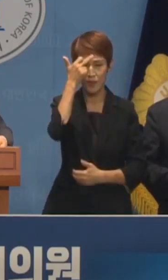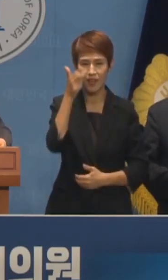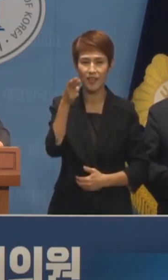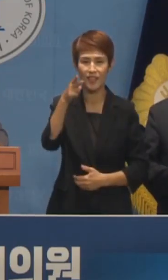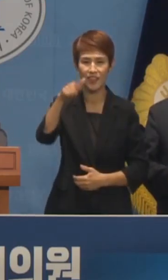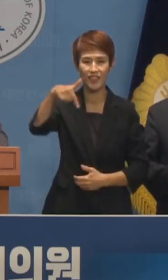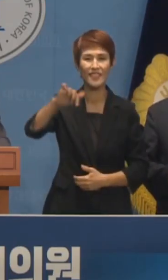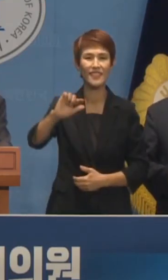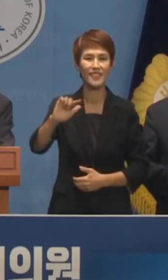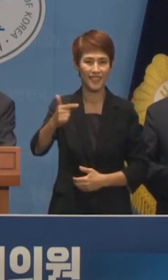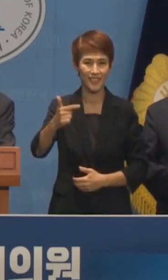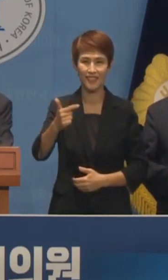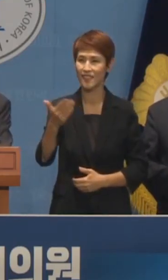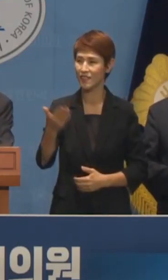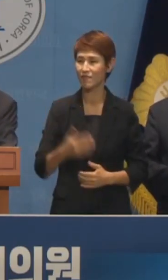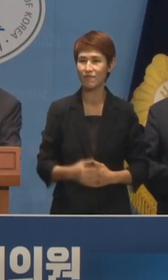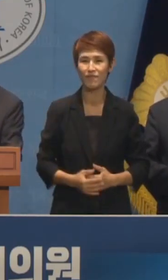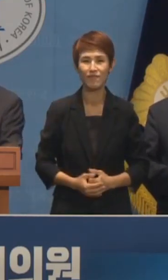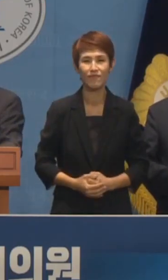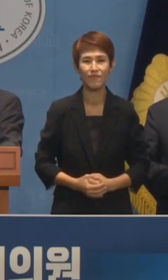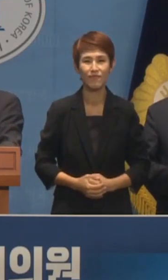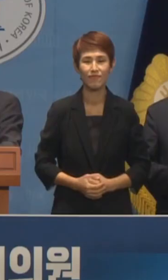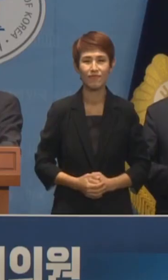최혁진 부원장님 오셨습니다.